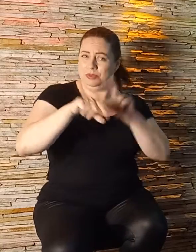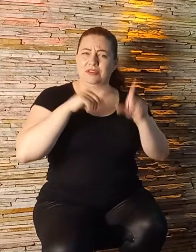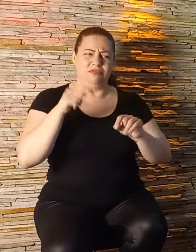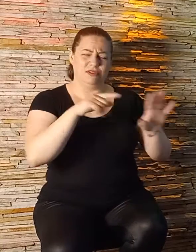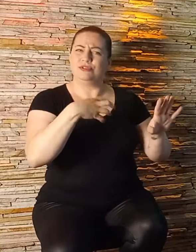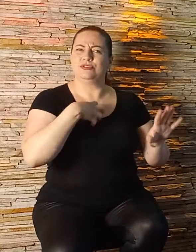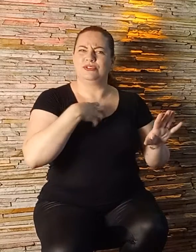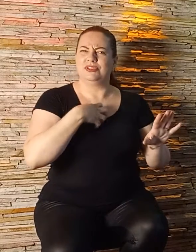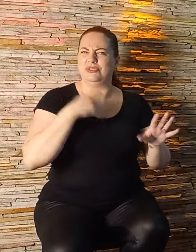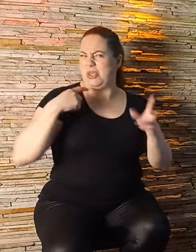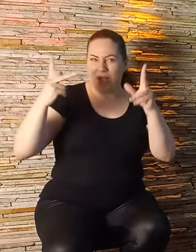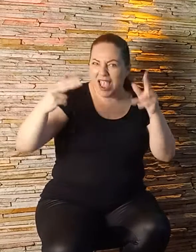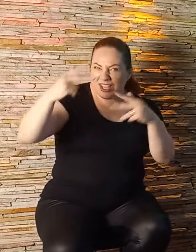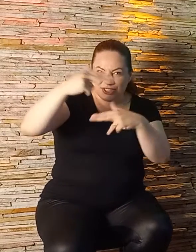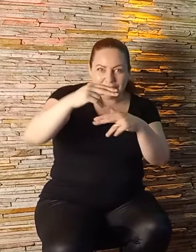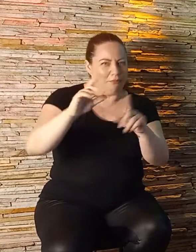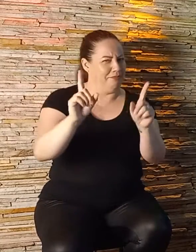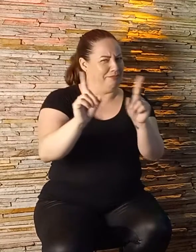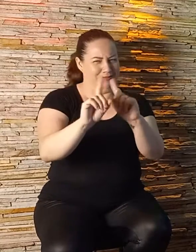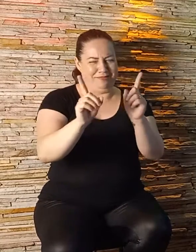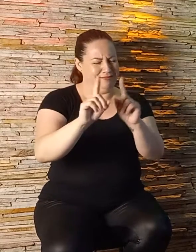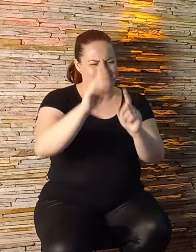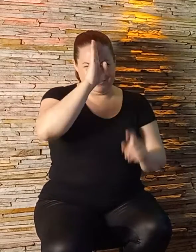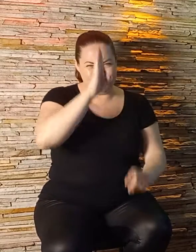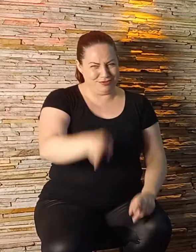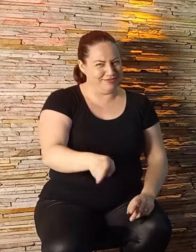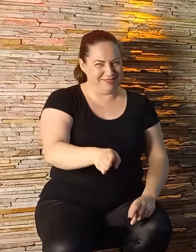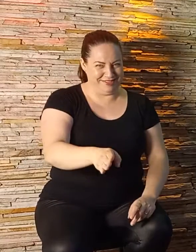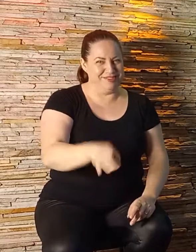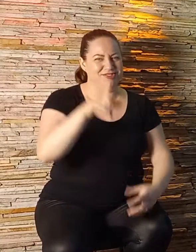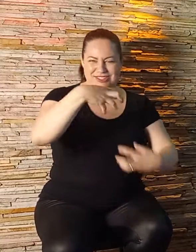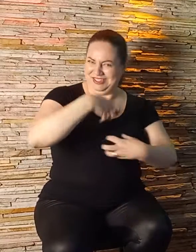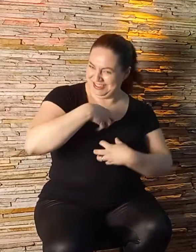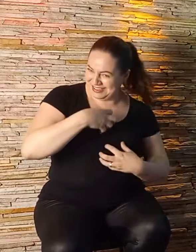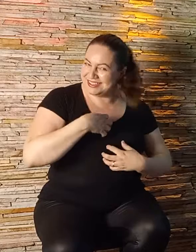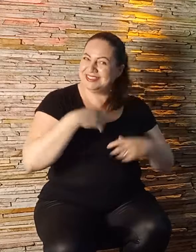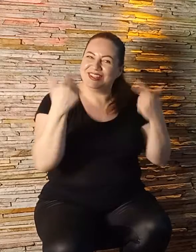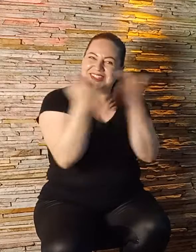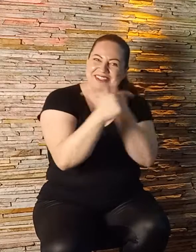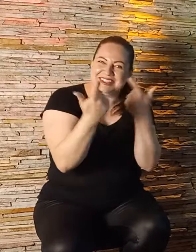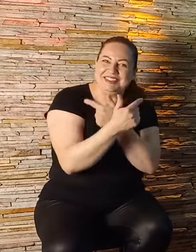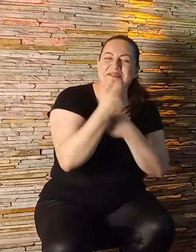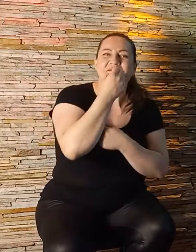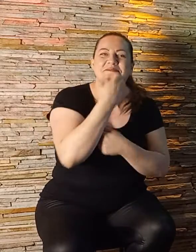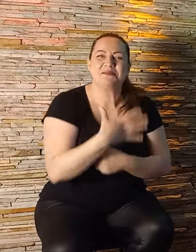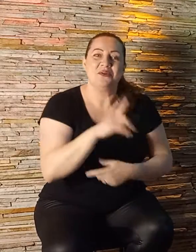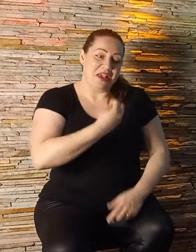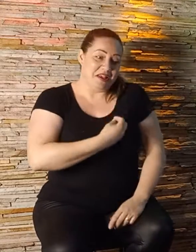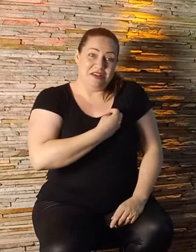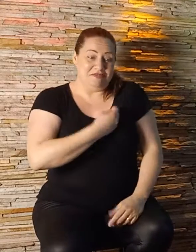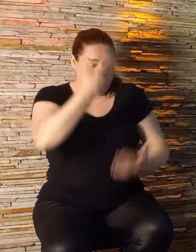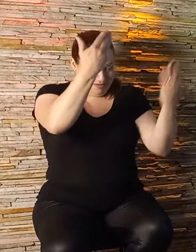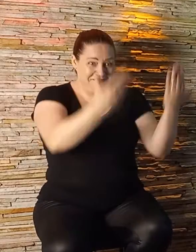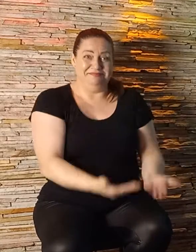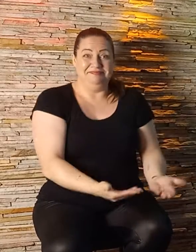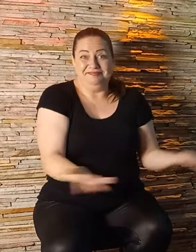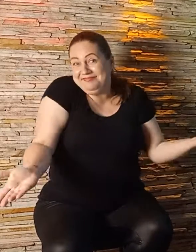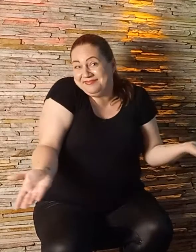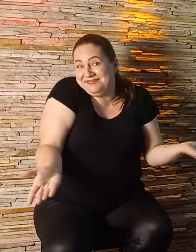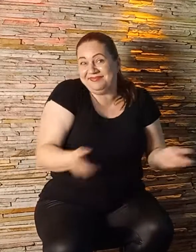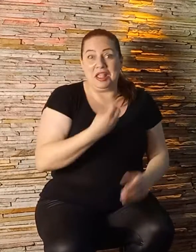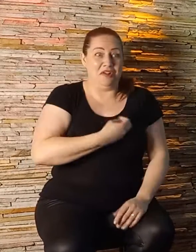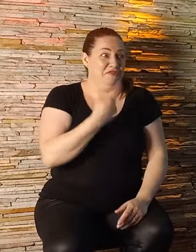prefiro assim eu não meditarei este vício ele vai sair assim comicon maravilhoso como é a vida da bebe e também